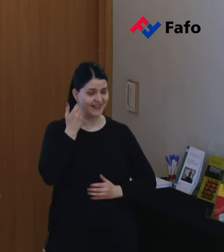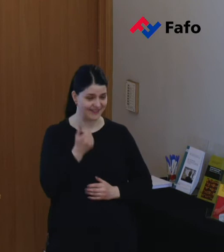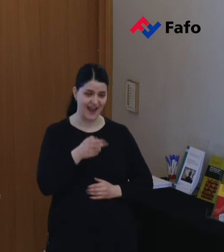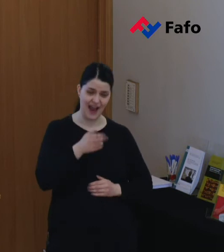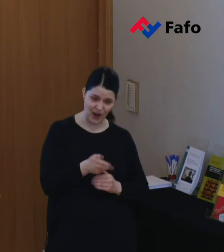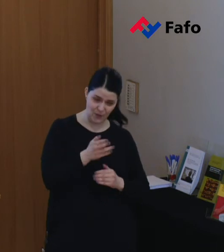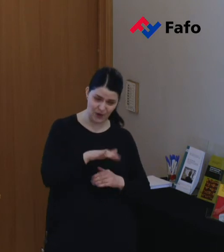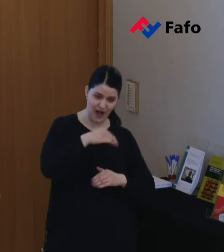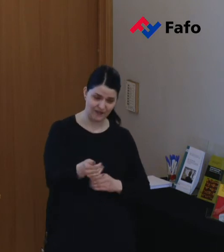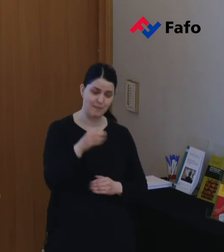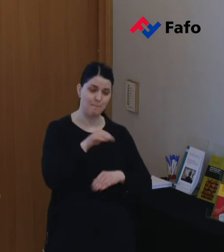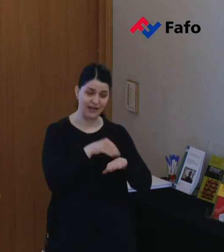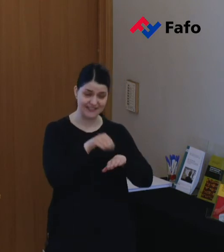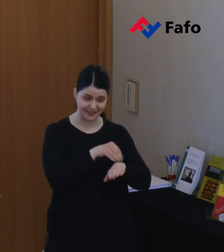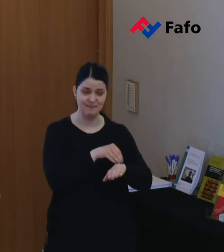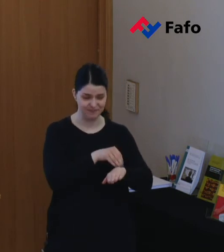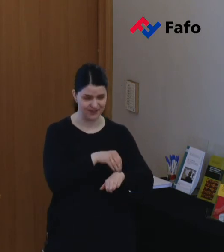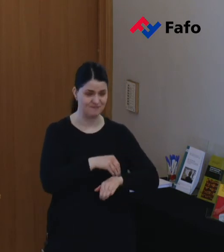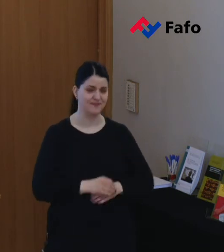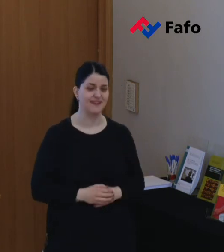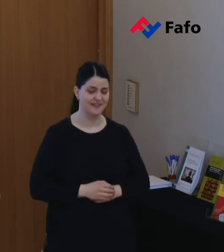Katrine Haugland Martinsen.